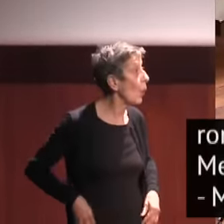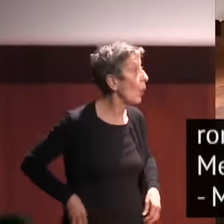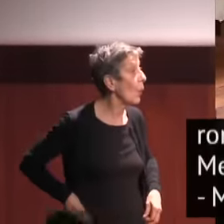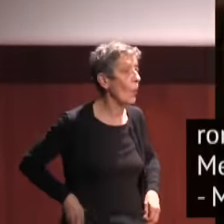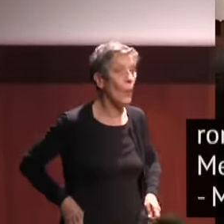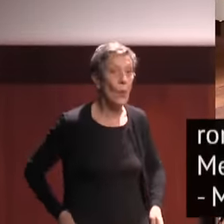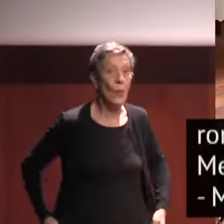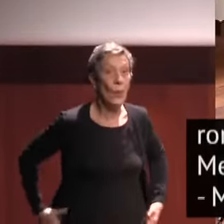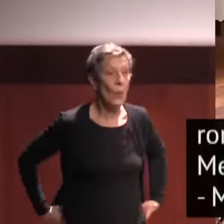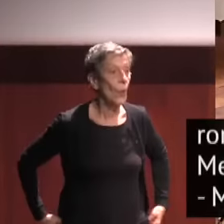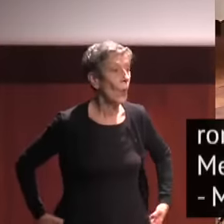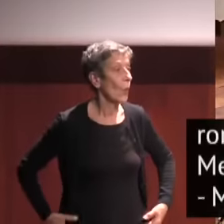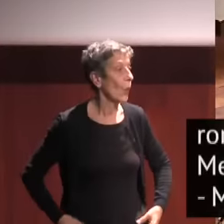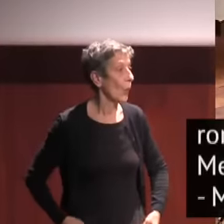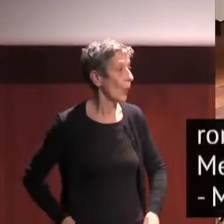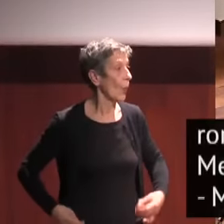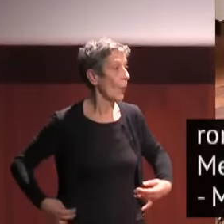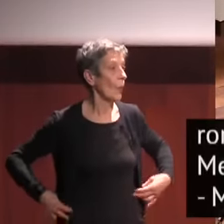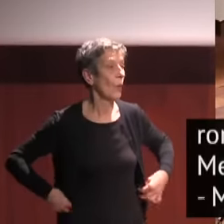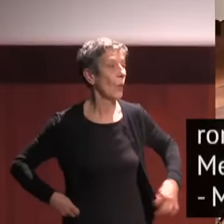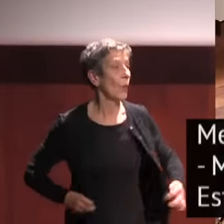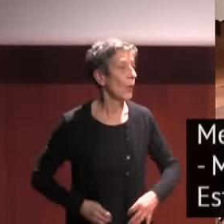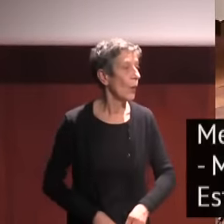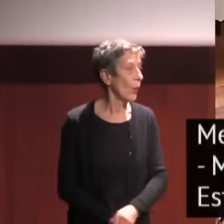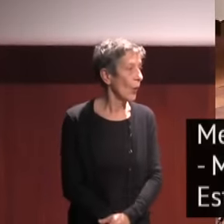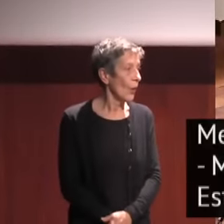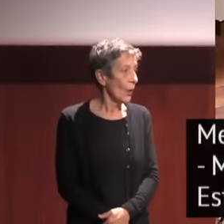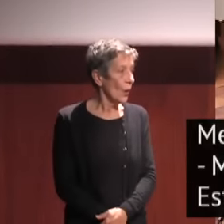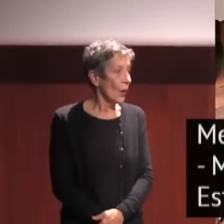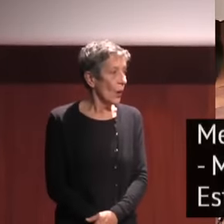Est-ce qu'il y a des questions dans la salle ? Ouais.